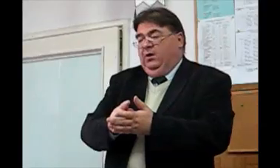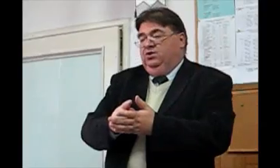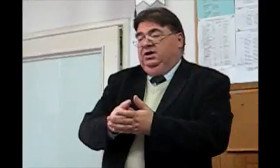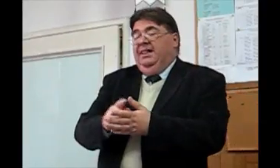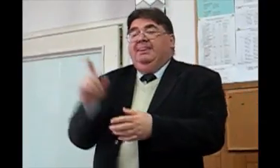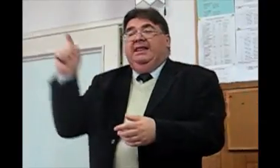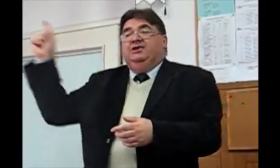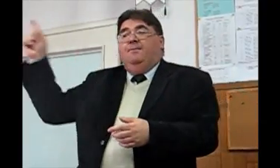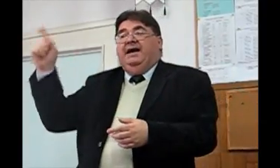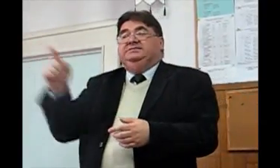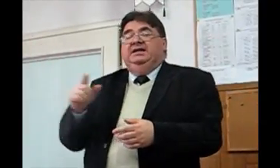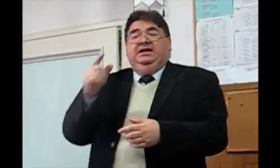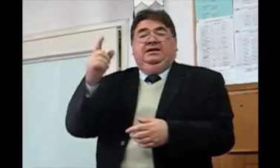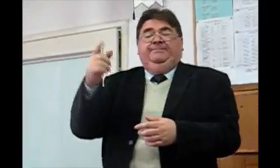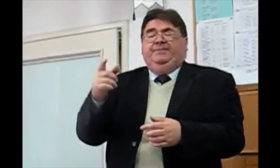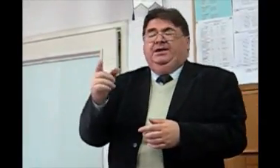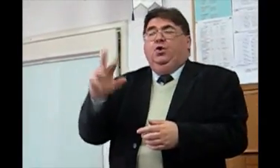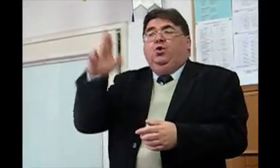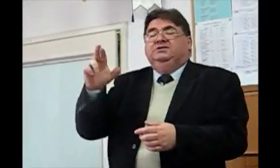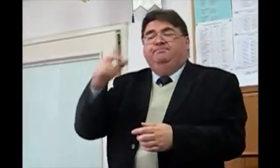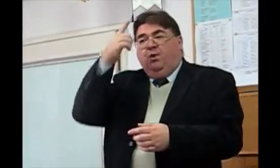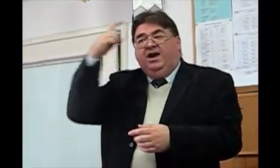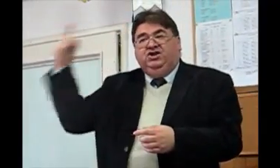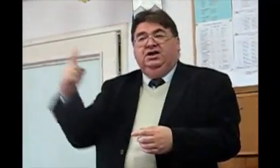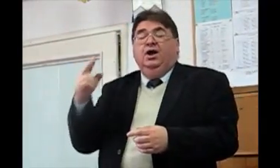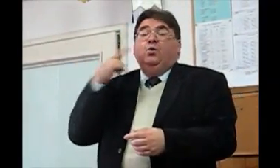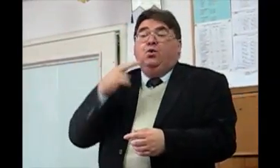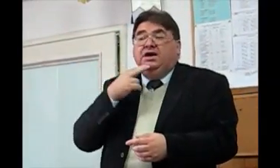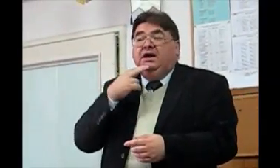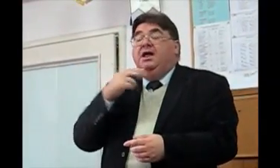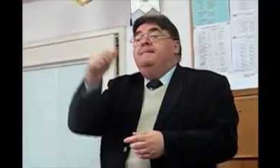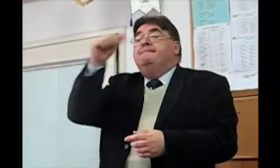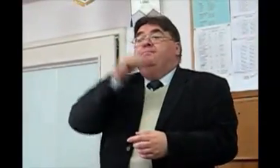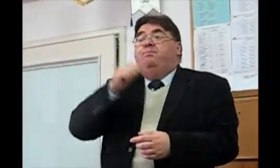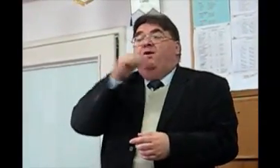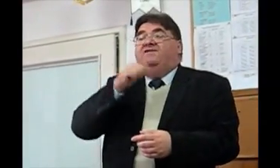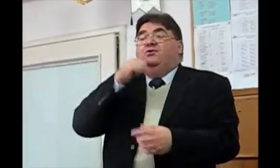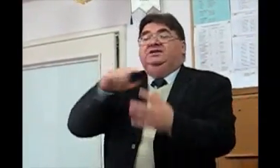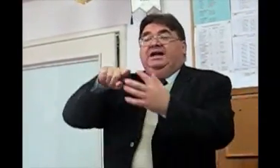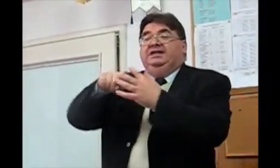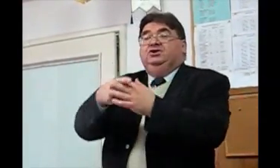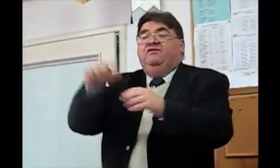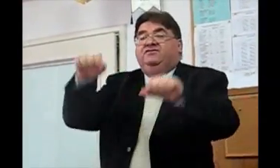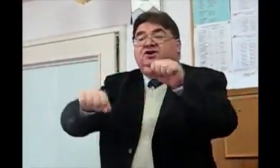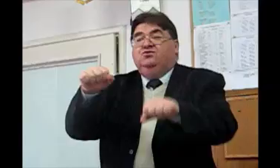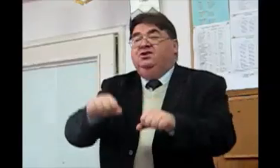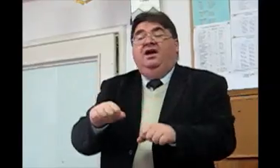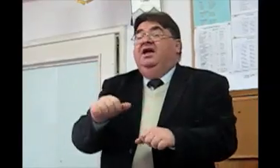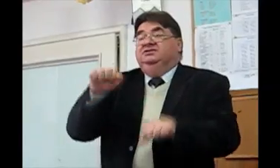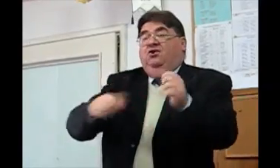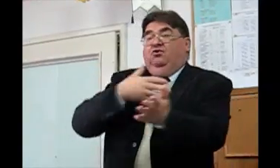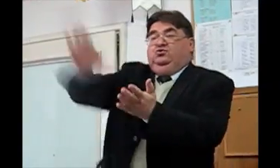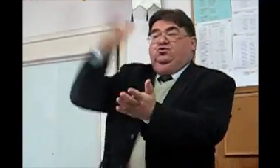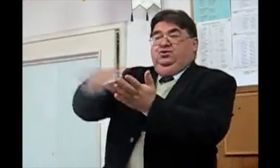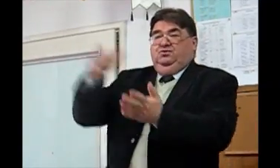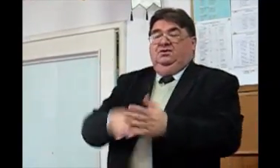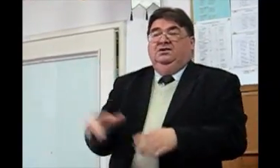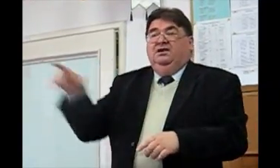się. Natomiast społeczny uchy próbował się zarejestrować to się. Co to słyszło? On